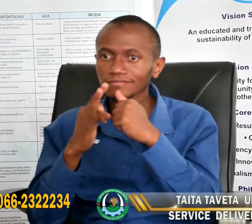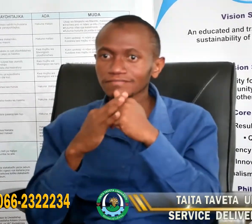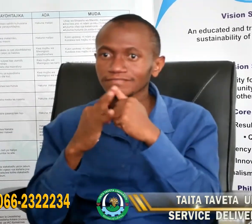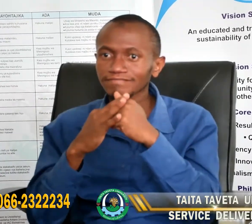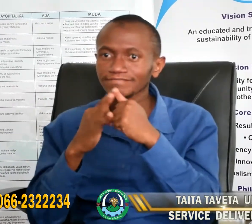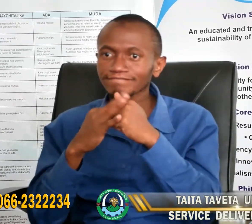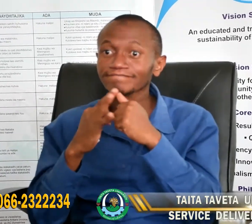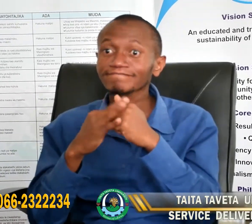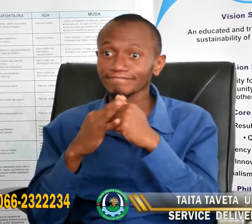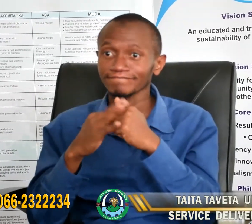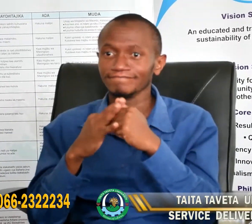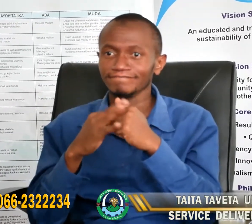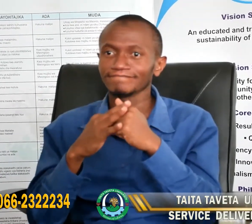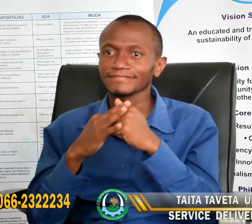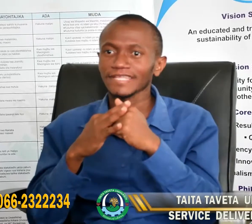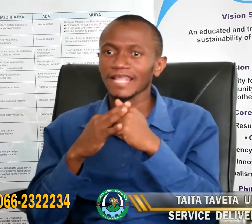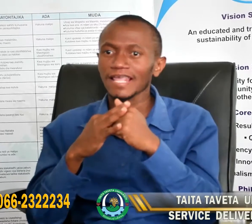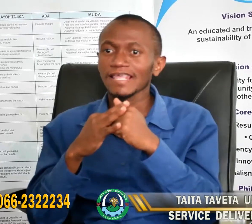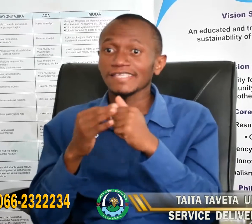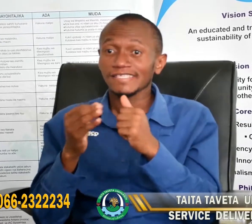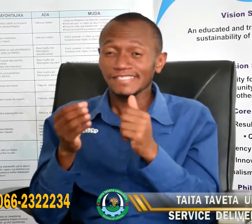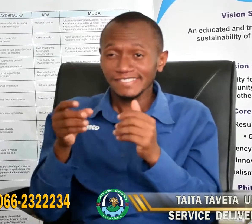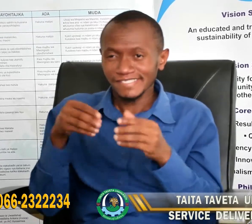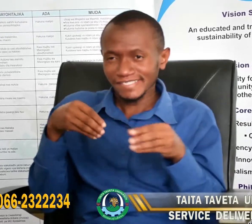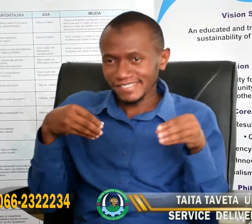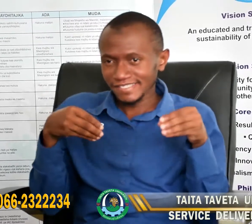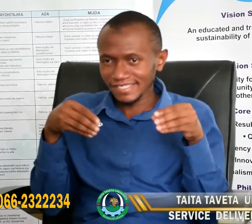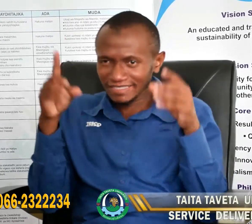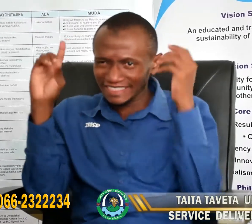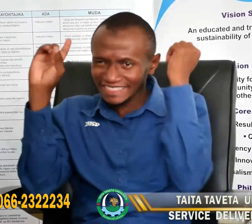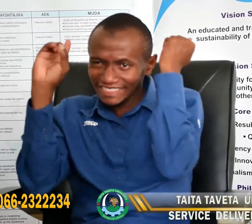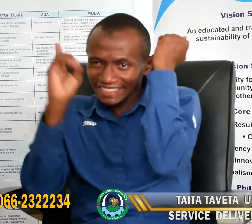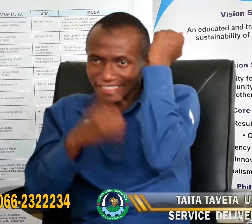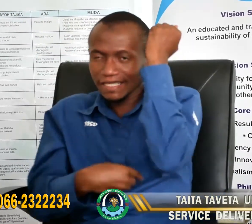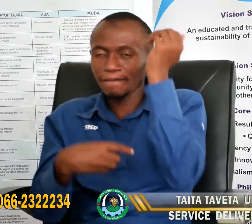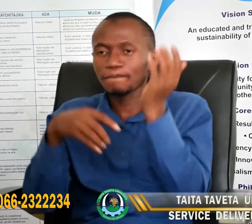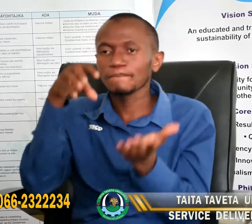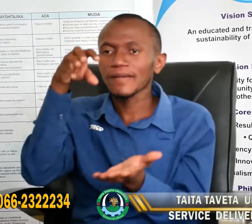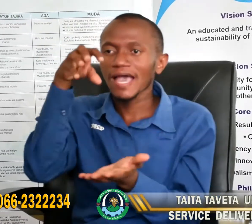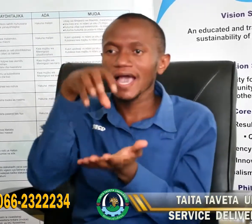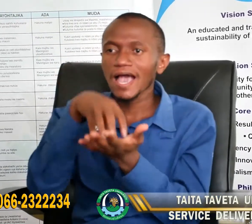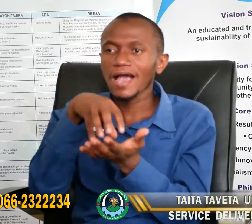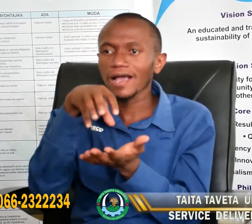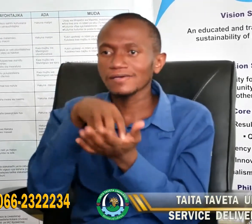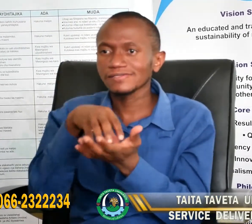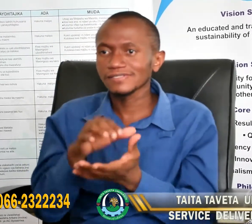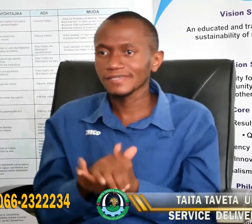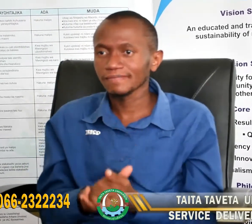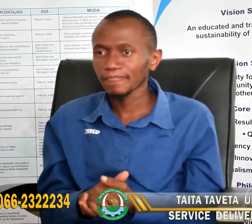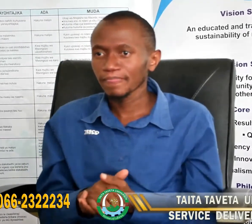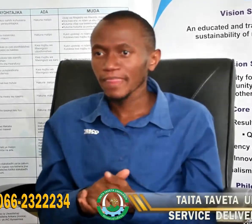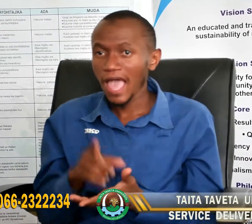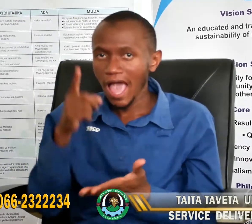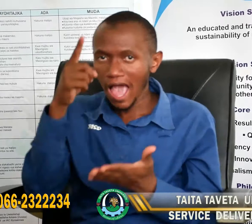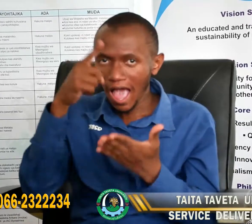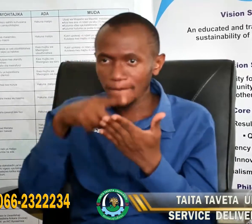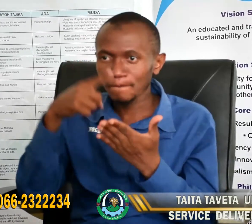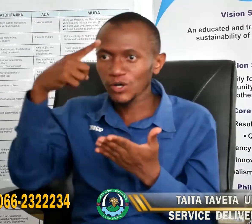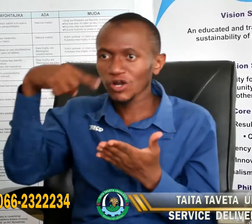ndani ya saa 24. Siku za kazi, saa 2 asubuhi hadi